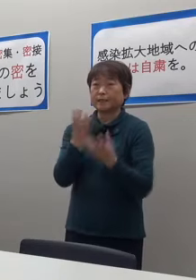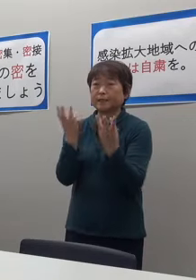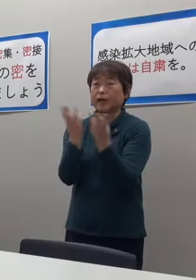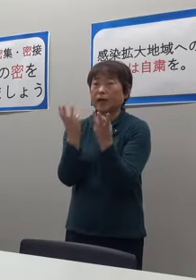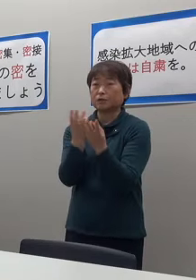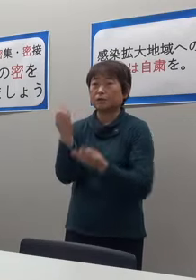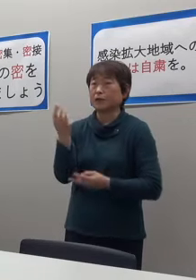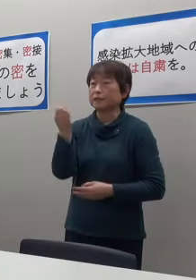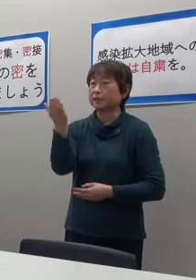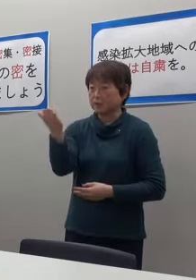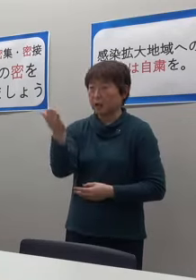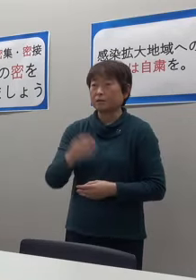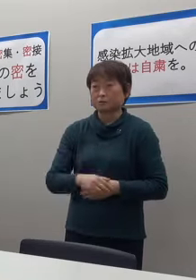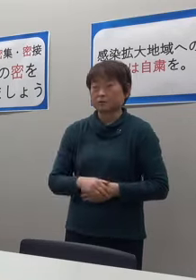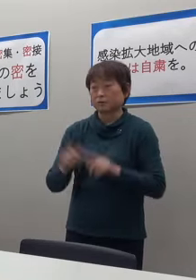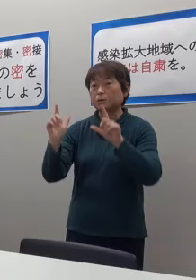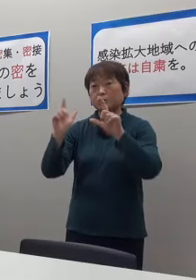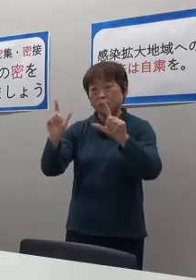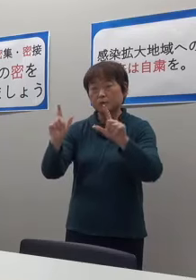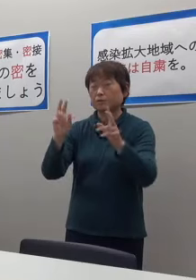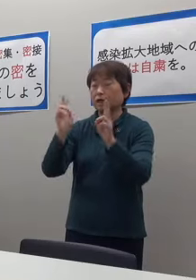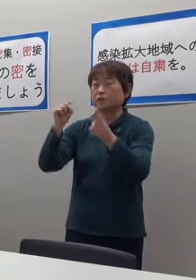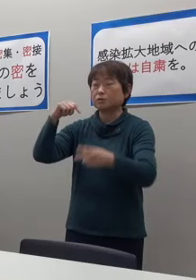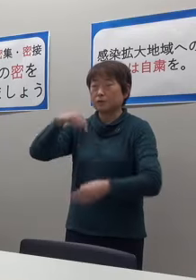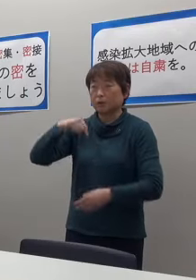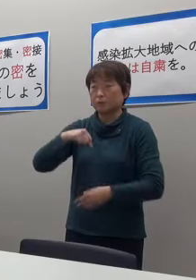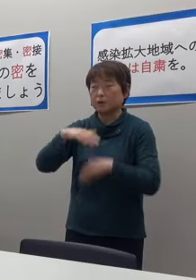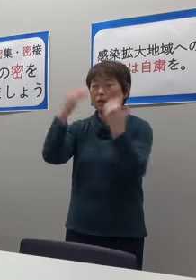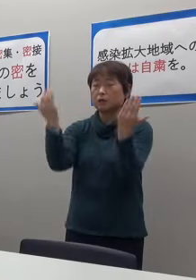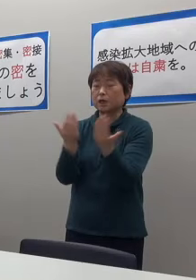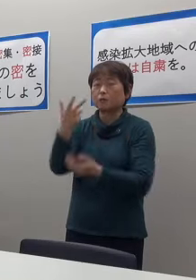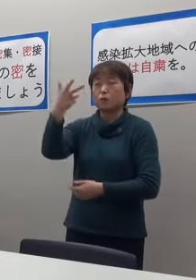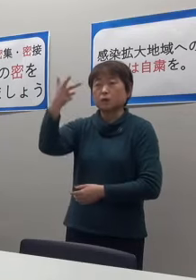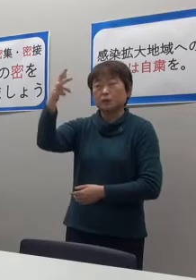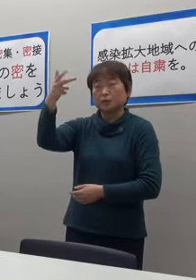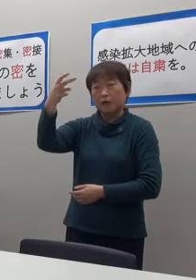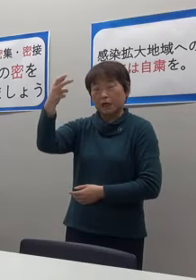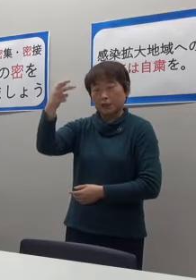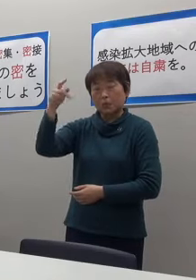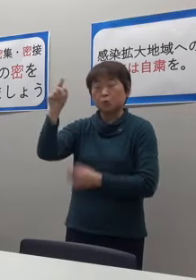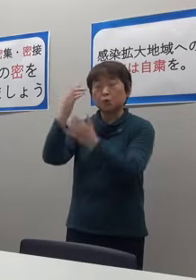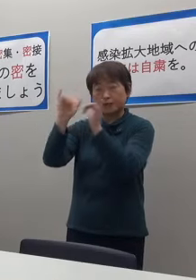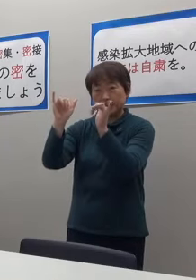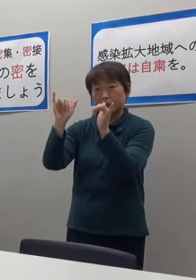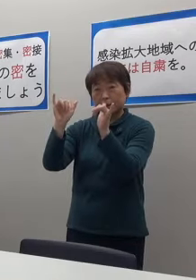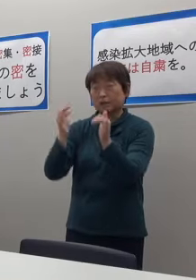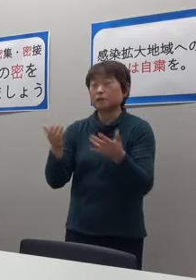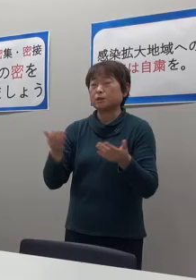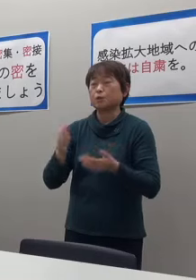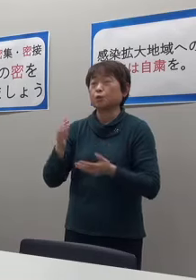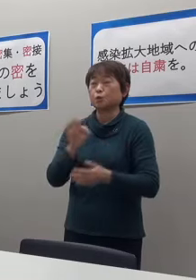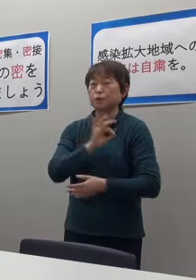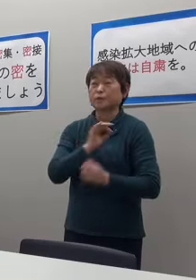会社では約70人全体で働いてまして、同じフロアが約20人いらっしゃると伺っ